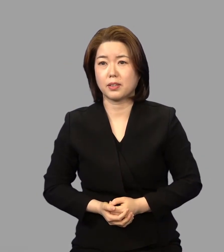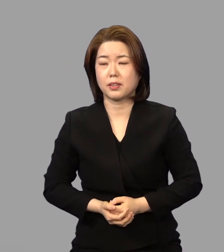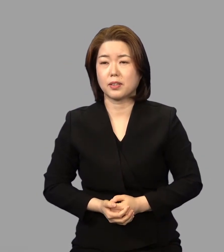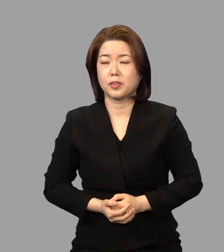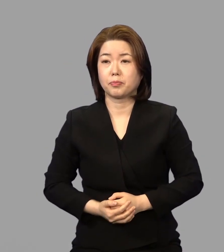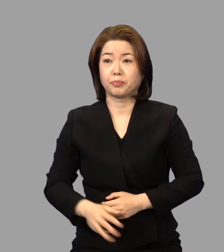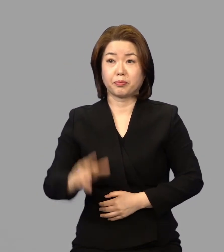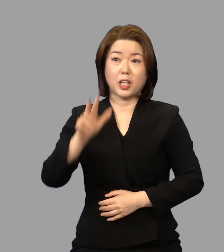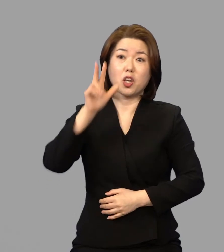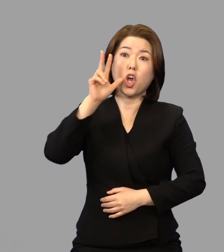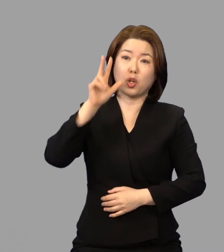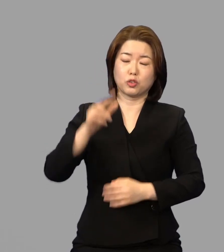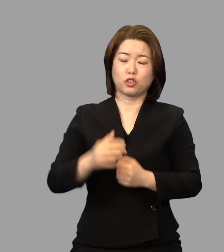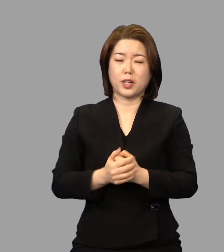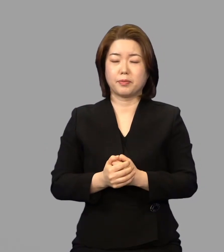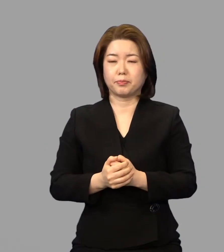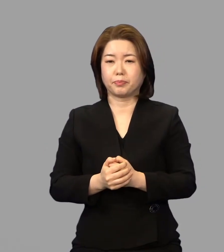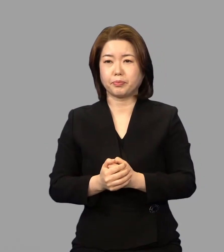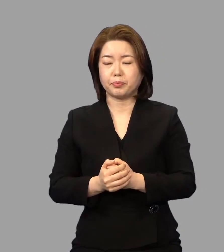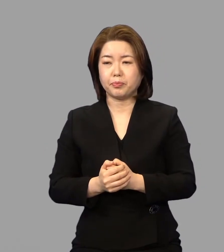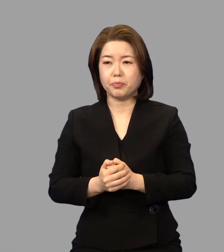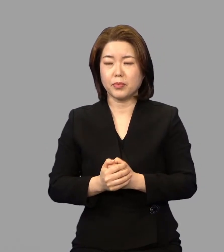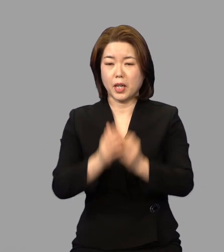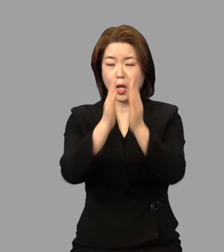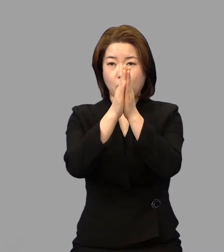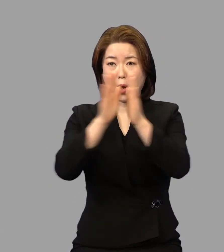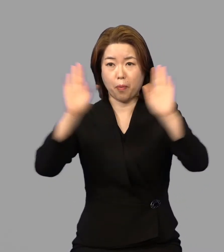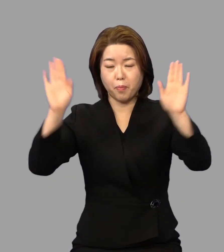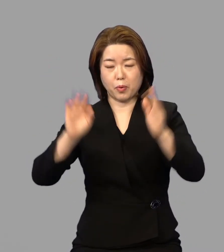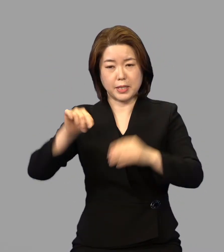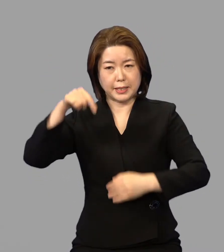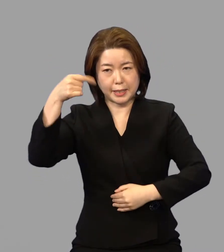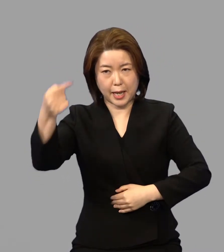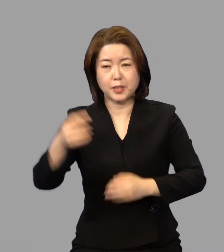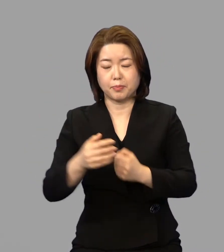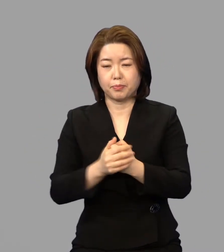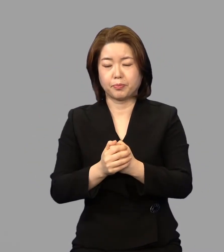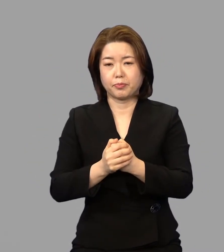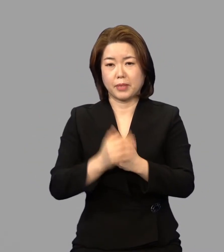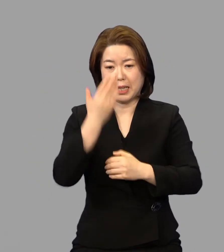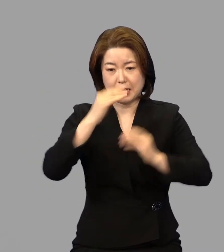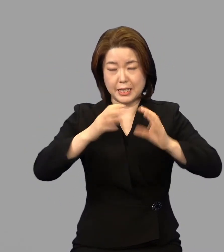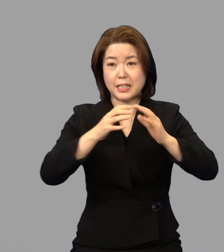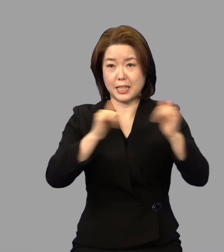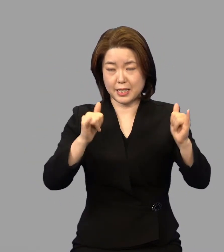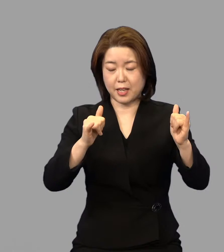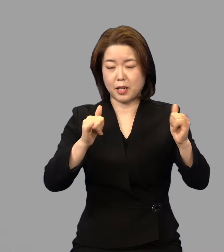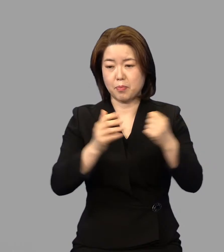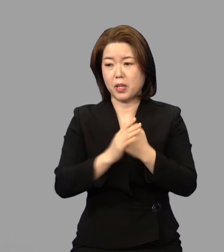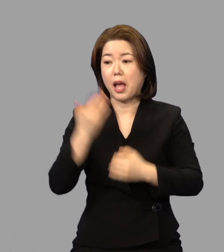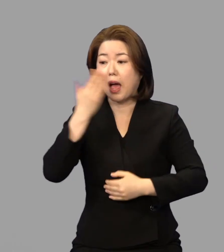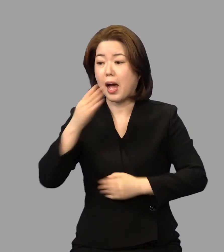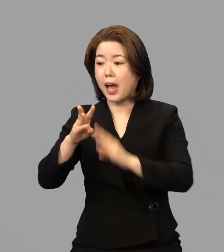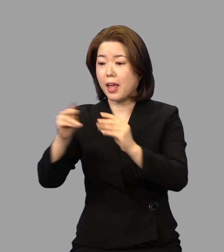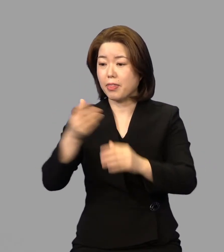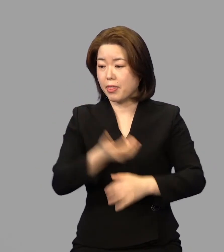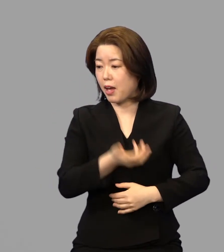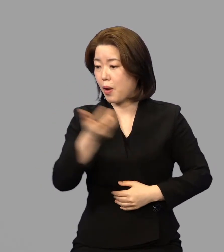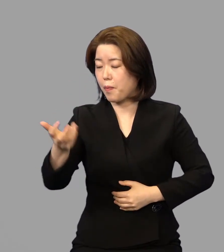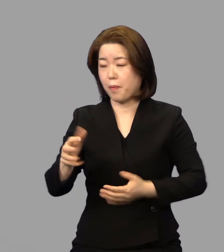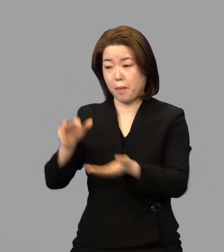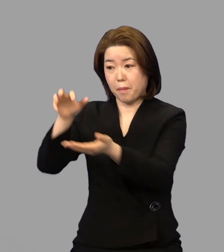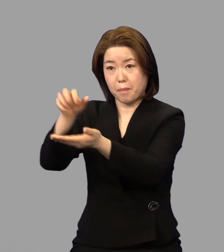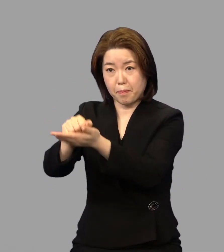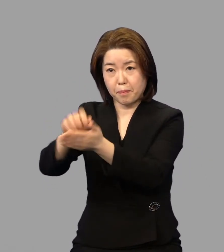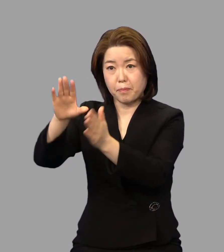여호수아는 모세의 뒤를 이어서 이스라엘 백성이 가나안 땅에 들어가서 가나안을 정복하게 하는